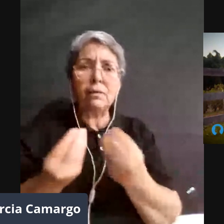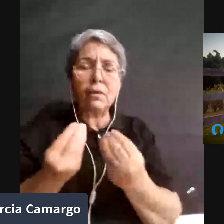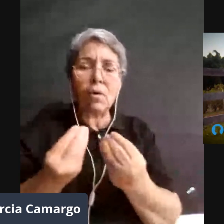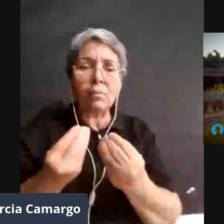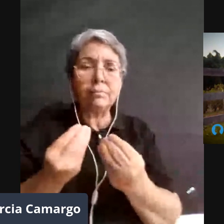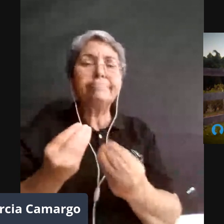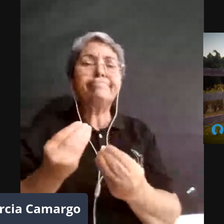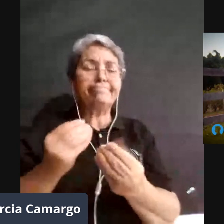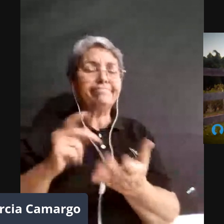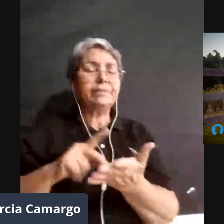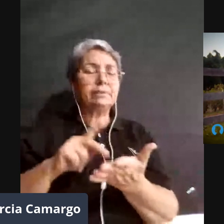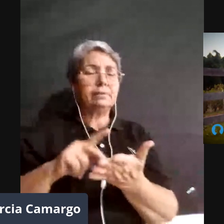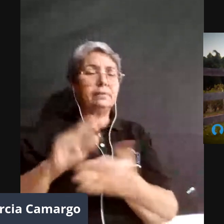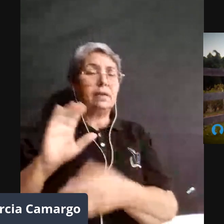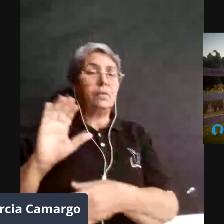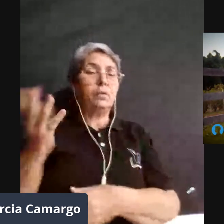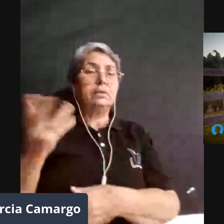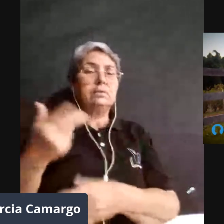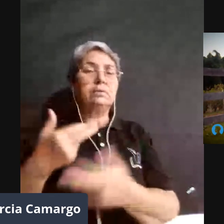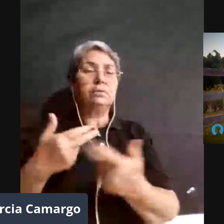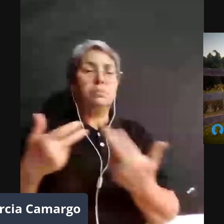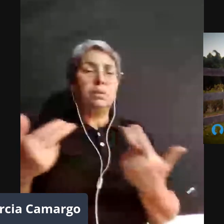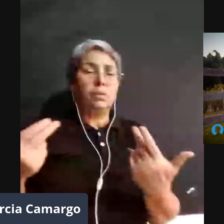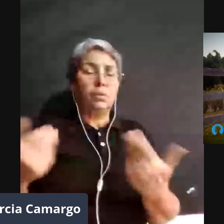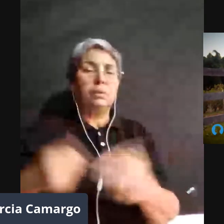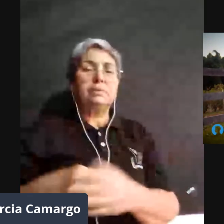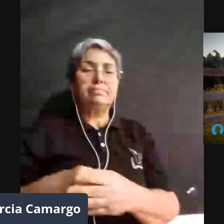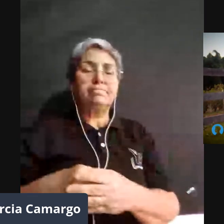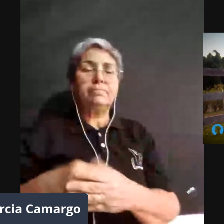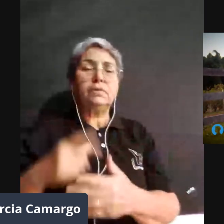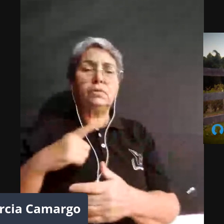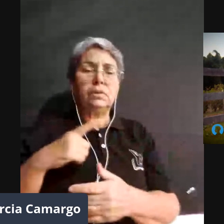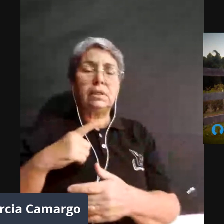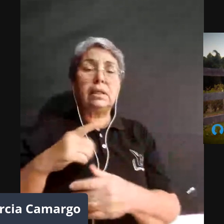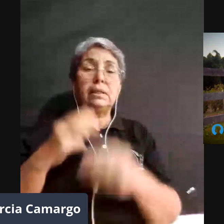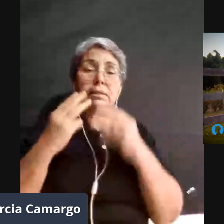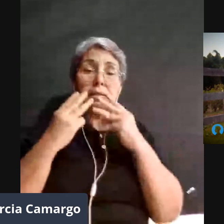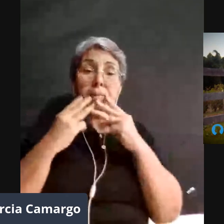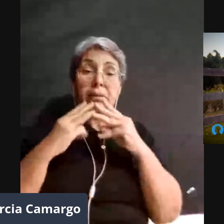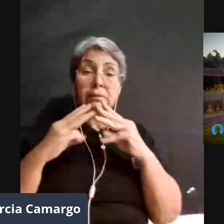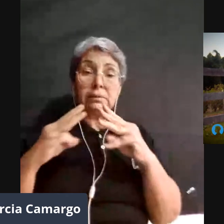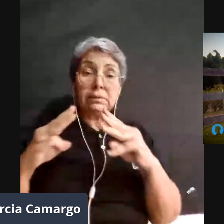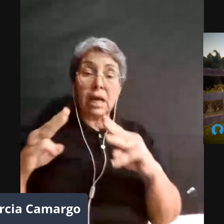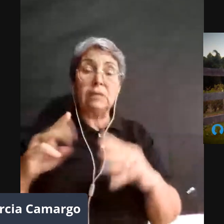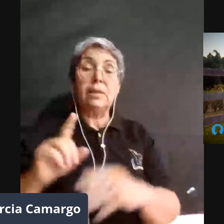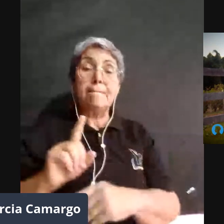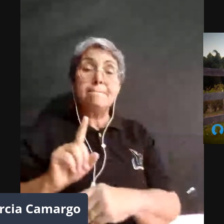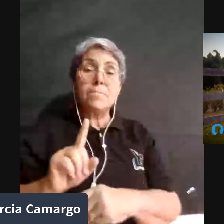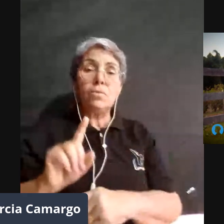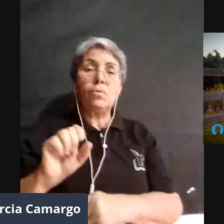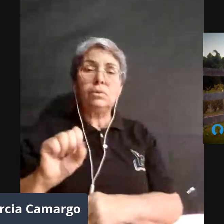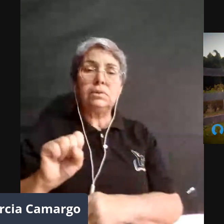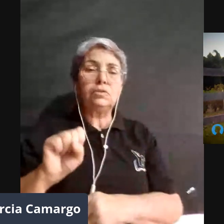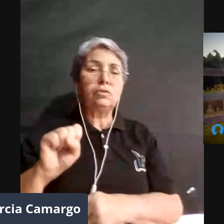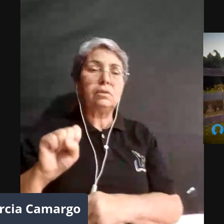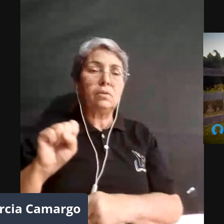aconteceu. Se era plano do Senhor que a mensagem de 1888 fosse o começo da obra daquele outro anjo,